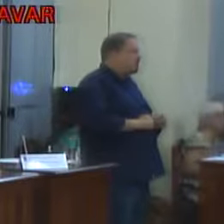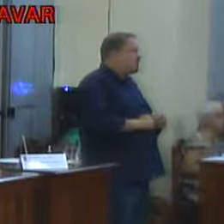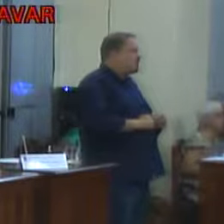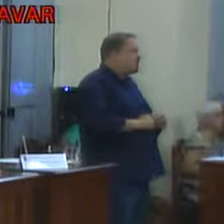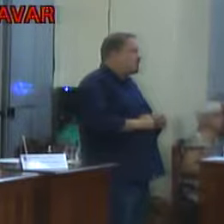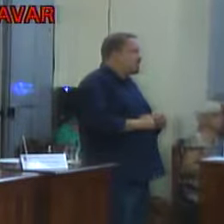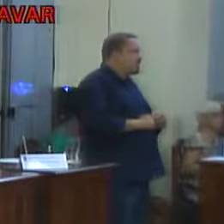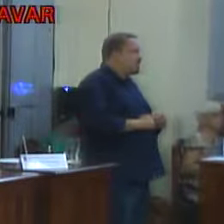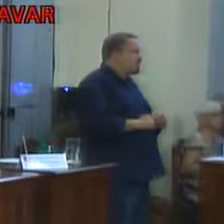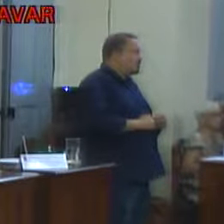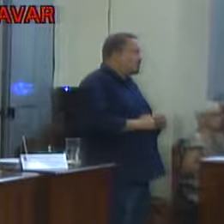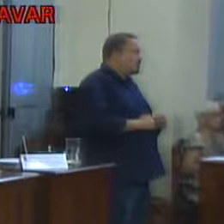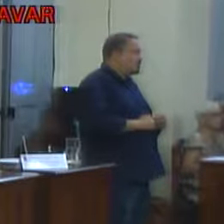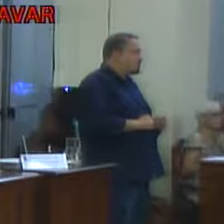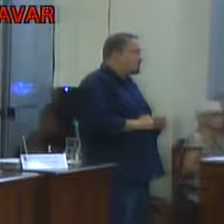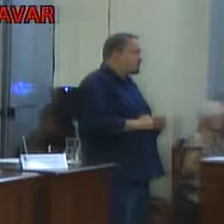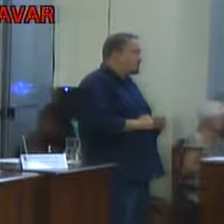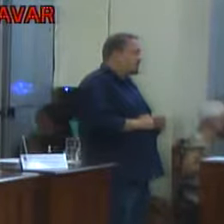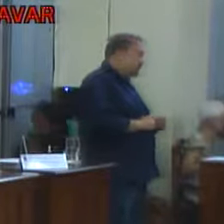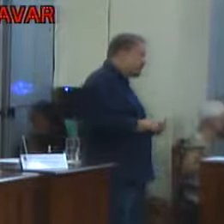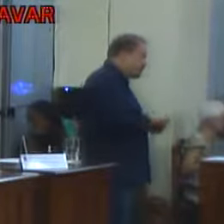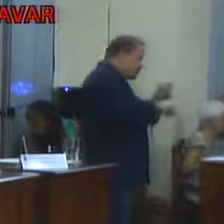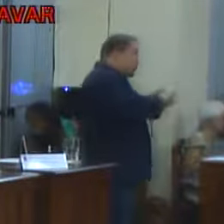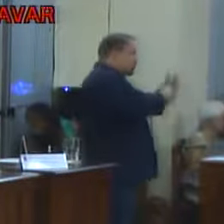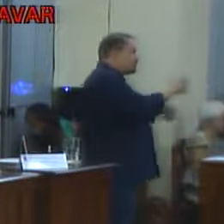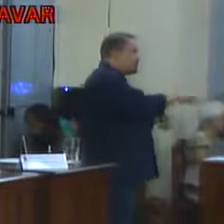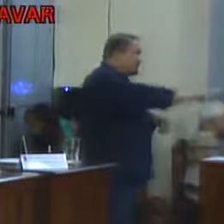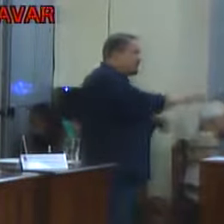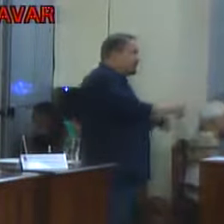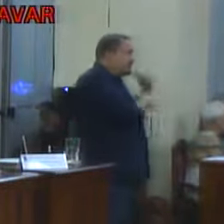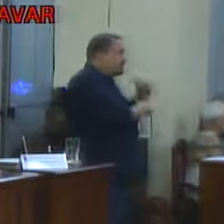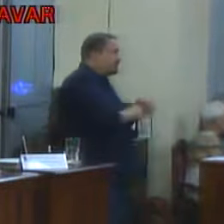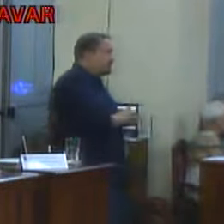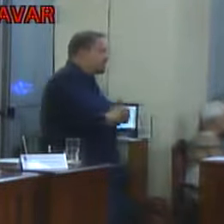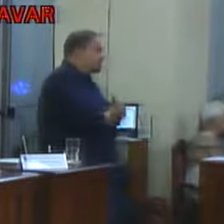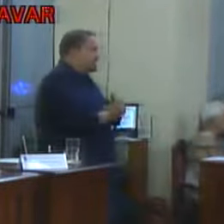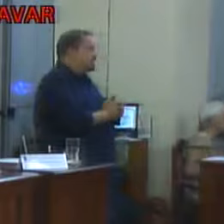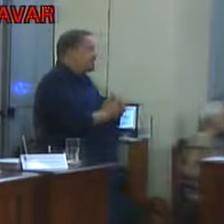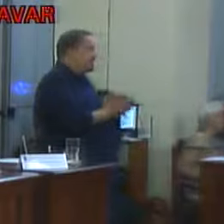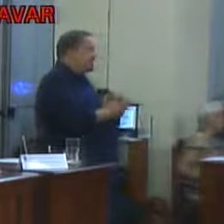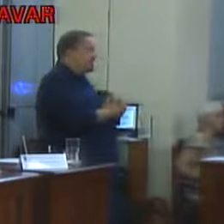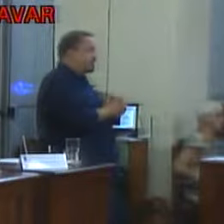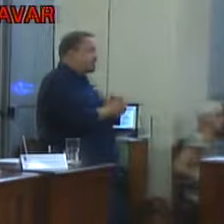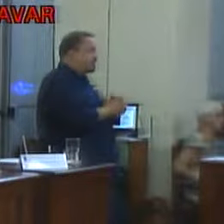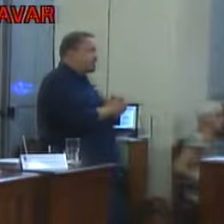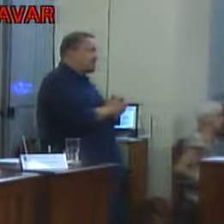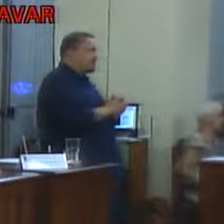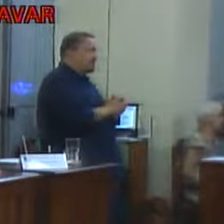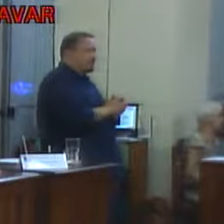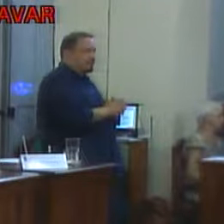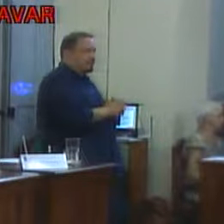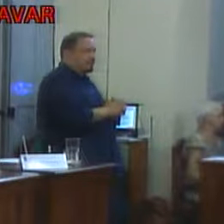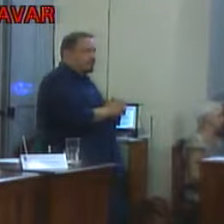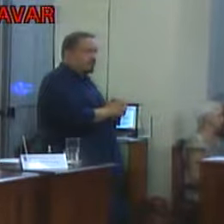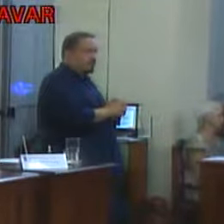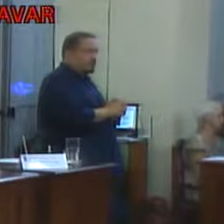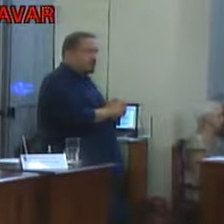não é? Nós sempre indagamos. Poxa vida, a taxa de iluminação pública ela é cobrada,